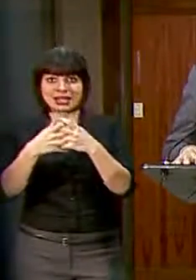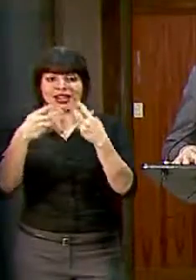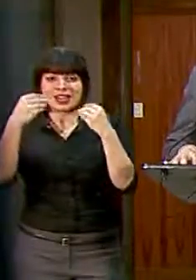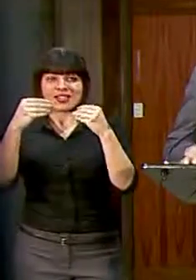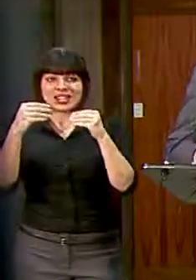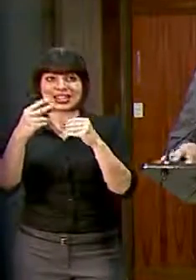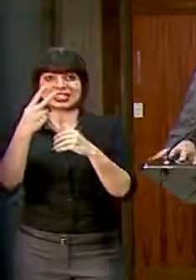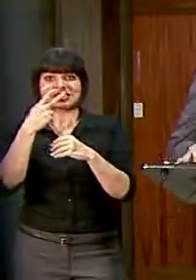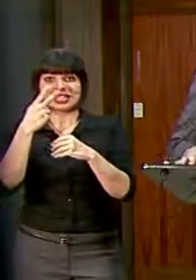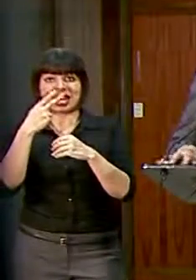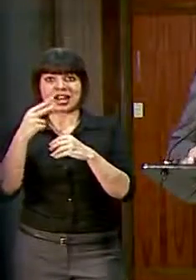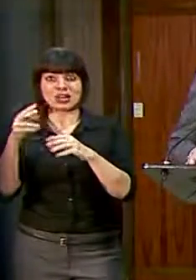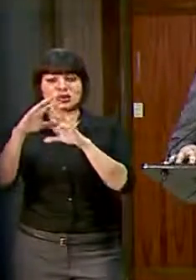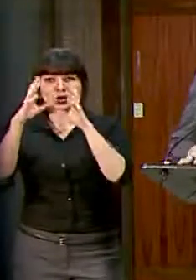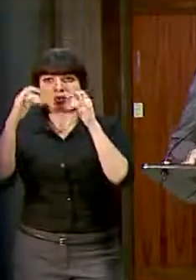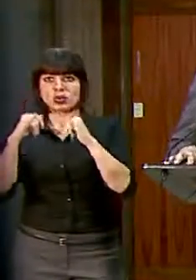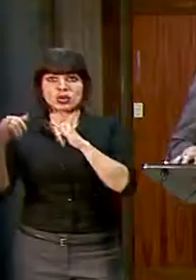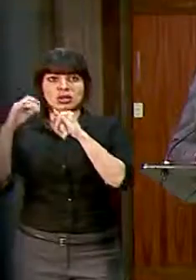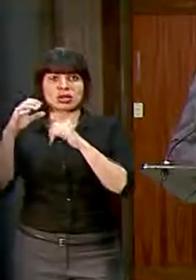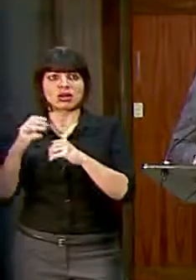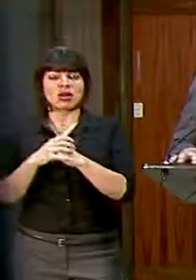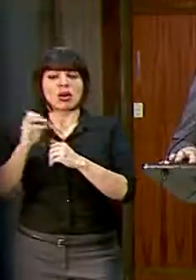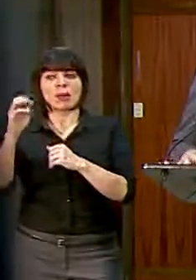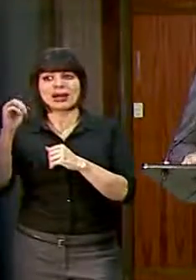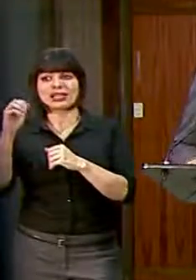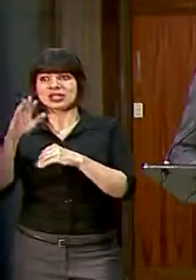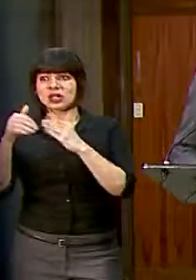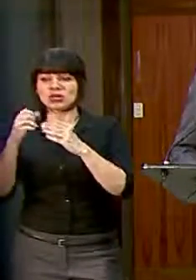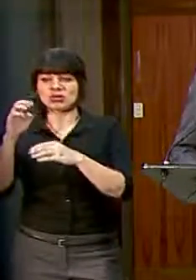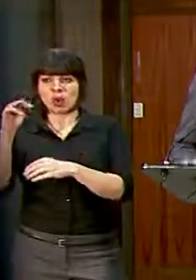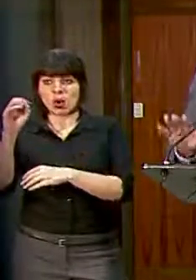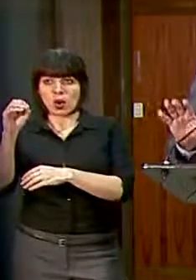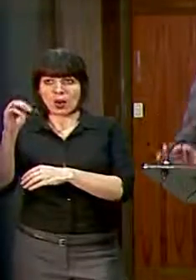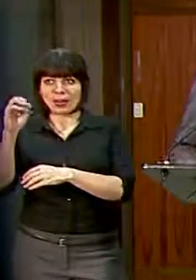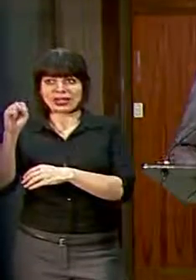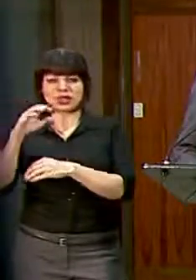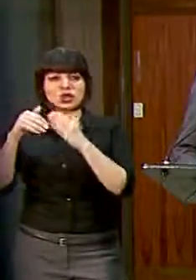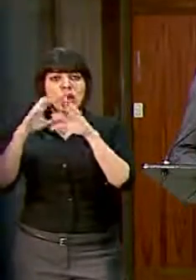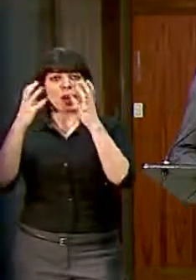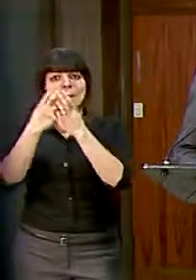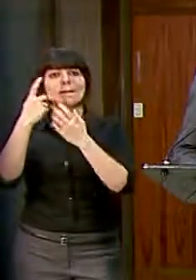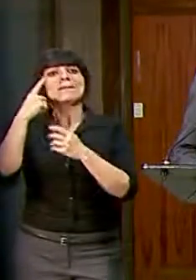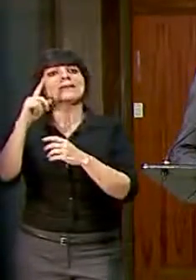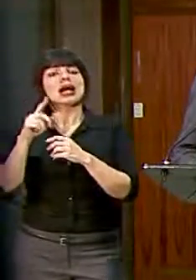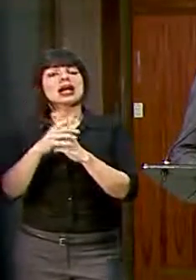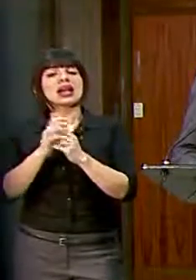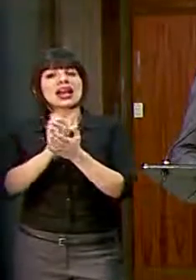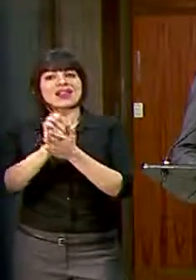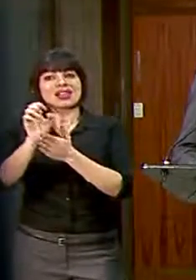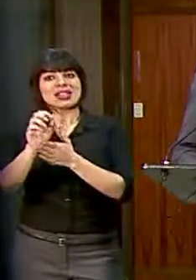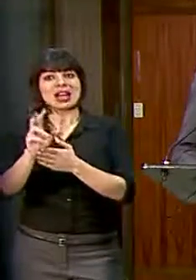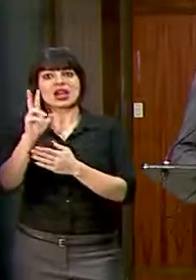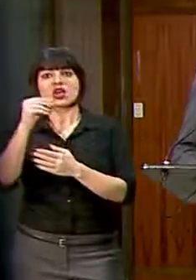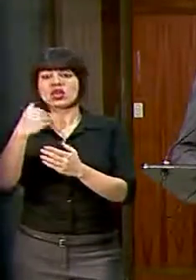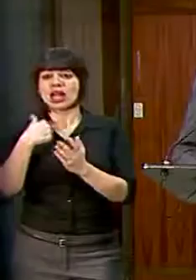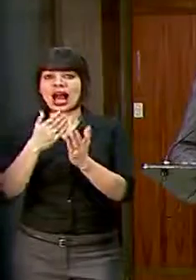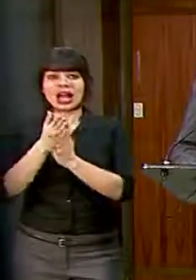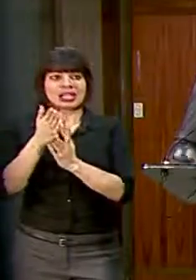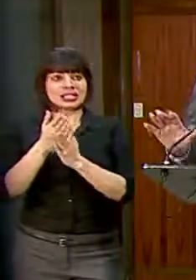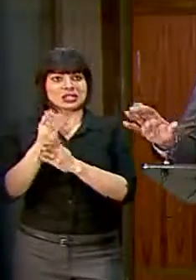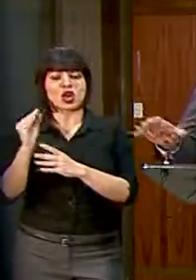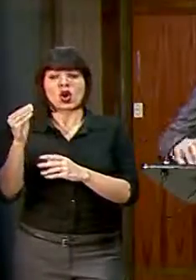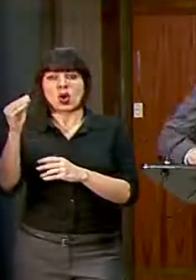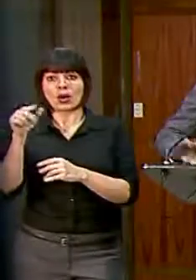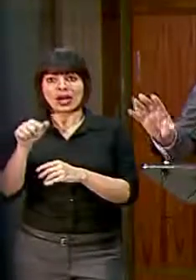venta de cigarrillos a los estándares mundiales de la OMS y a todas las demás organizaciones, para limitar efectivamente que no haya acceso de